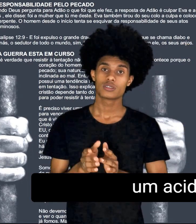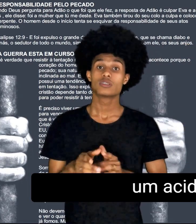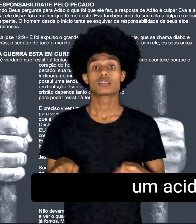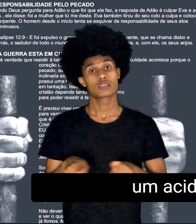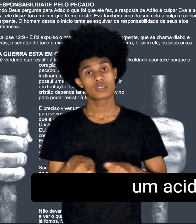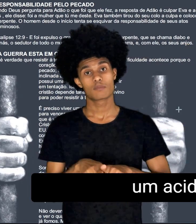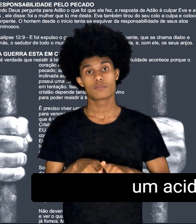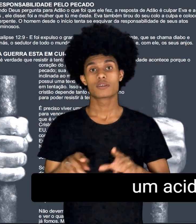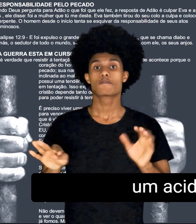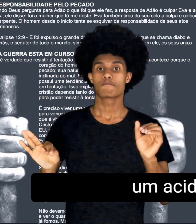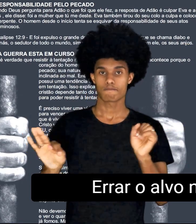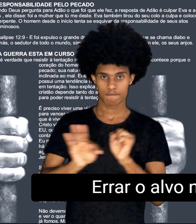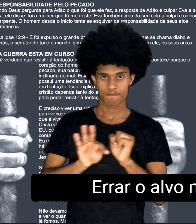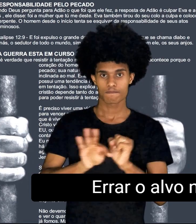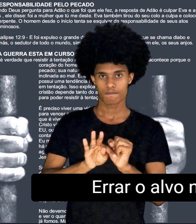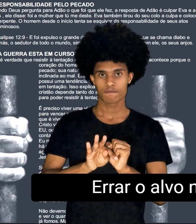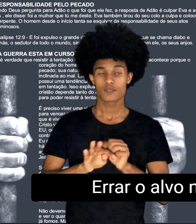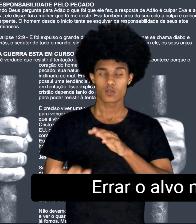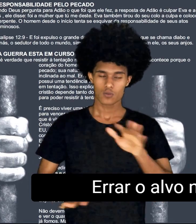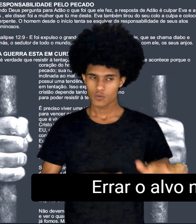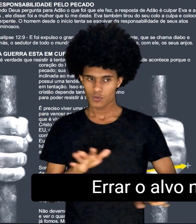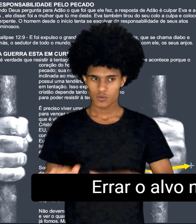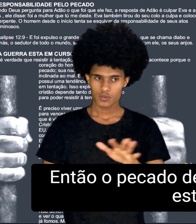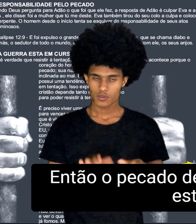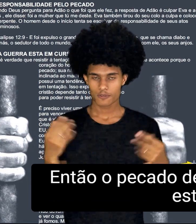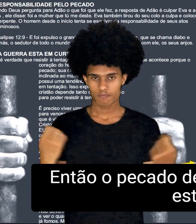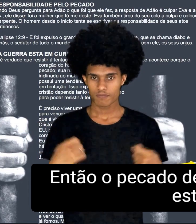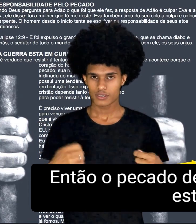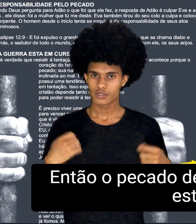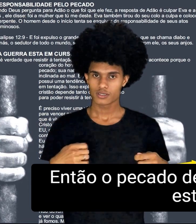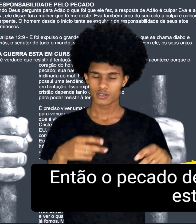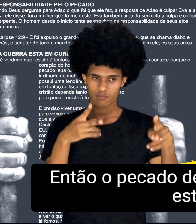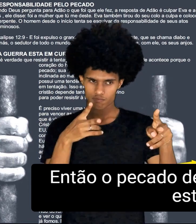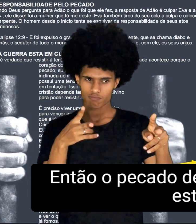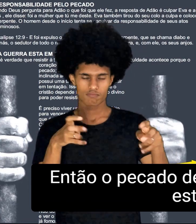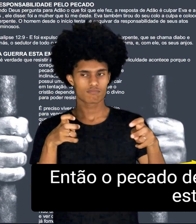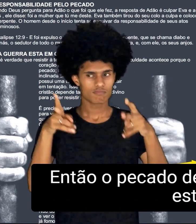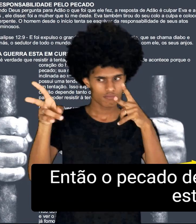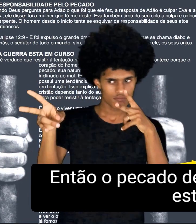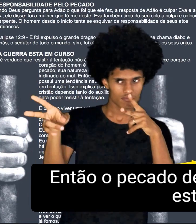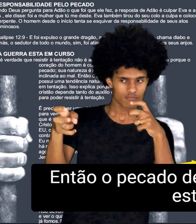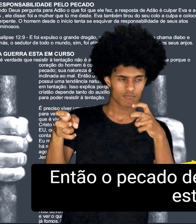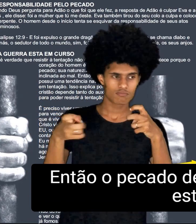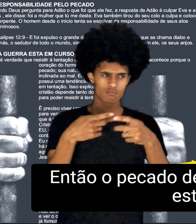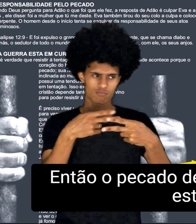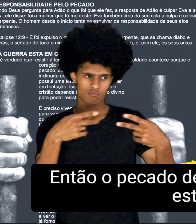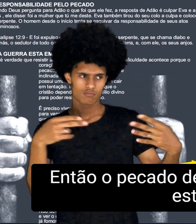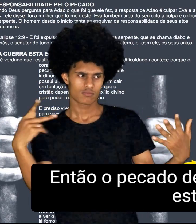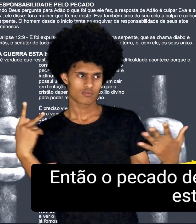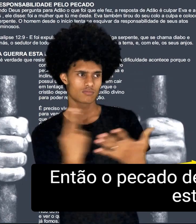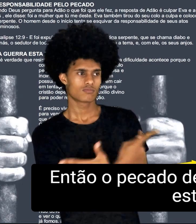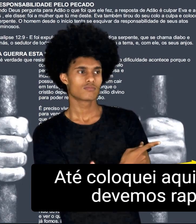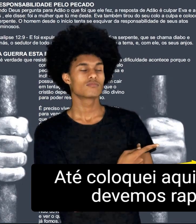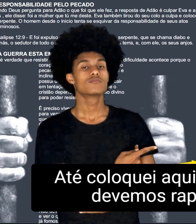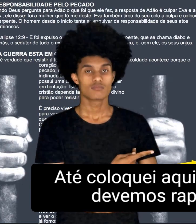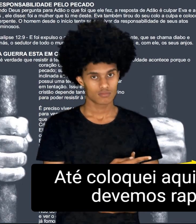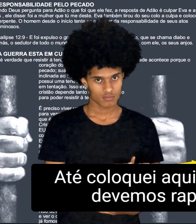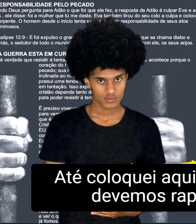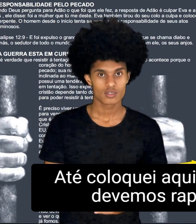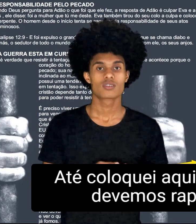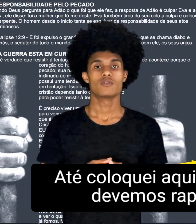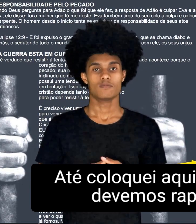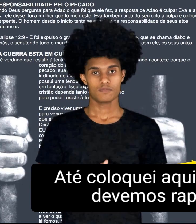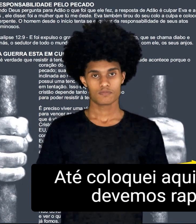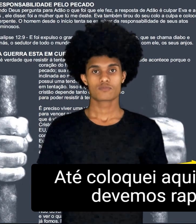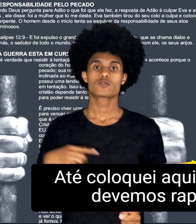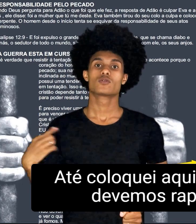é um acidente de percurso. Errar o alvo não é estilo de vida, tá? Então, o pecado deve ser um acidente, não um estilo de vida. Até coloquei aqui, ó. E